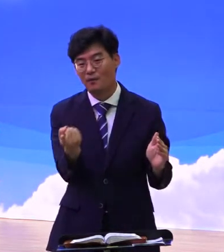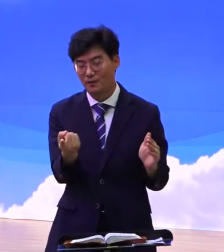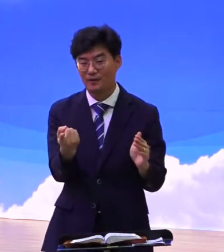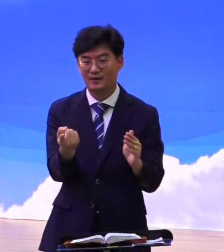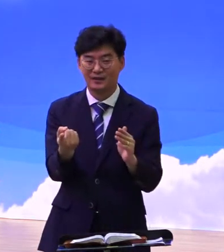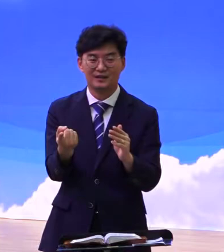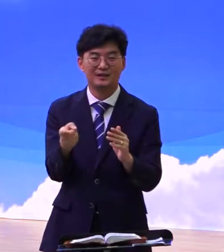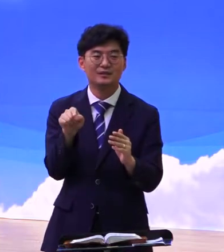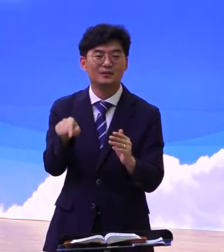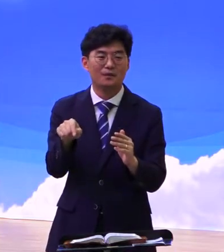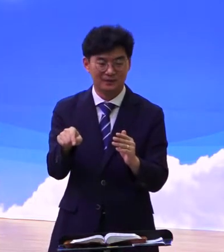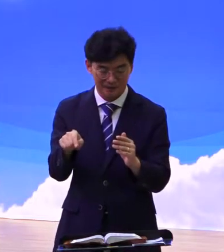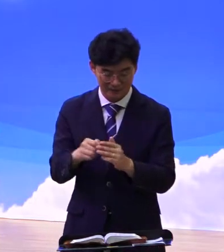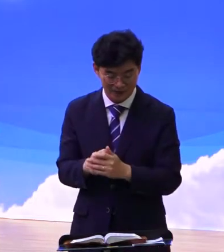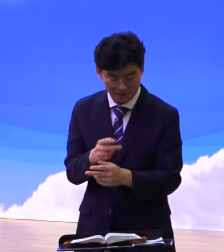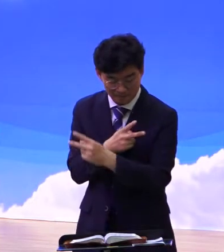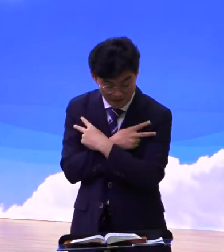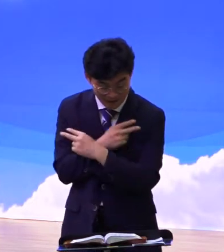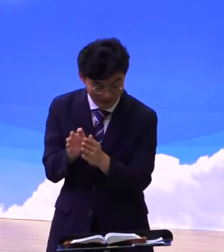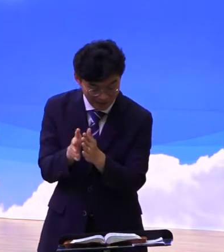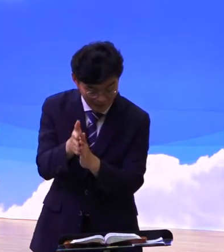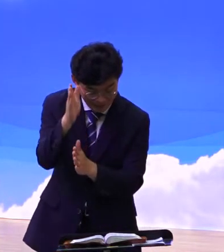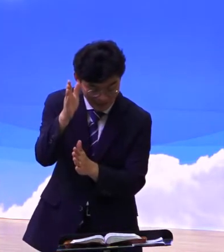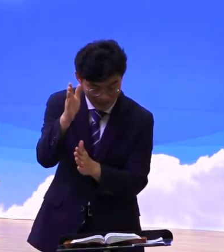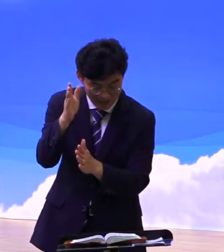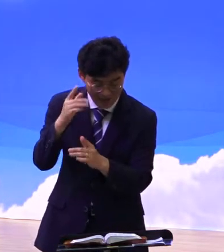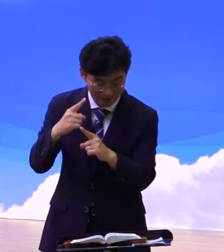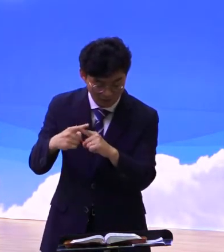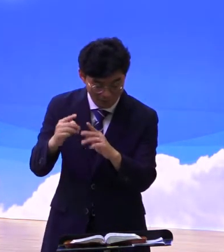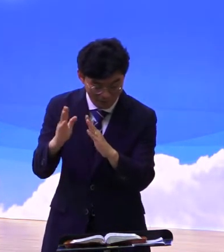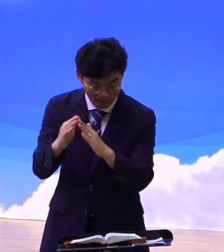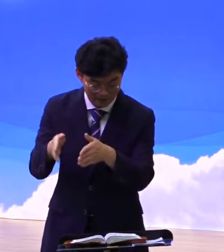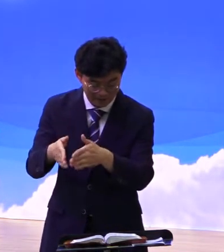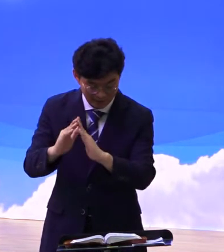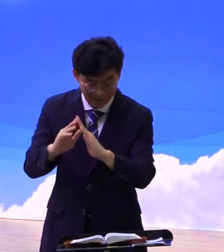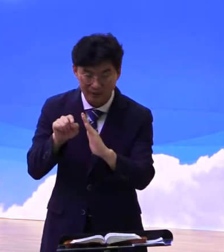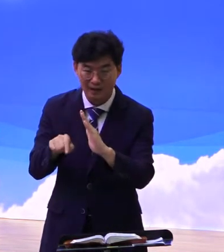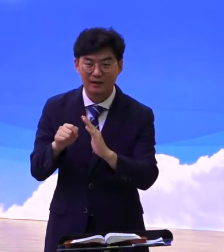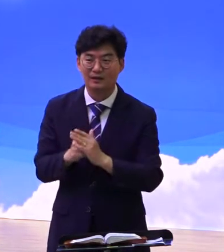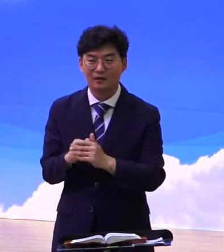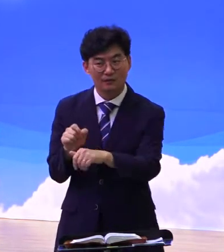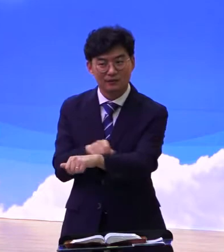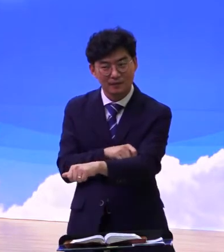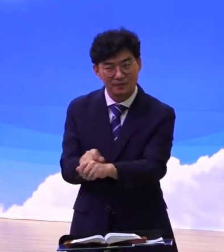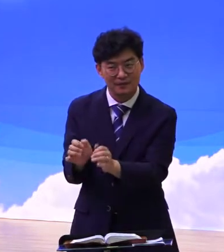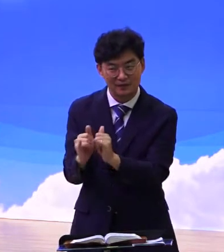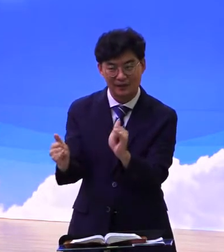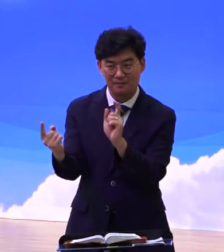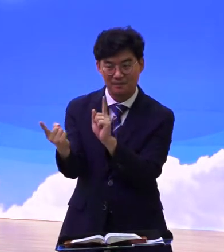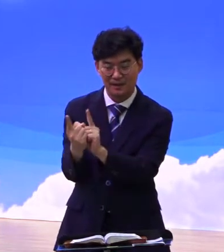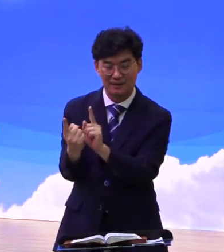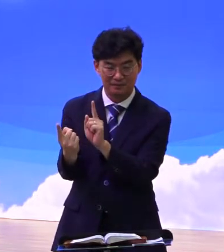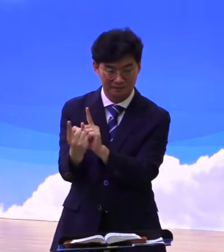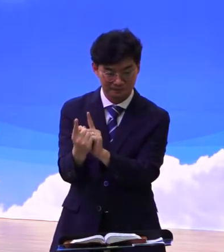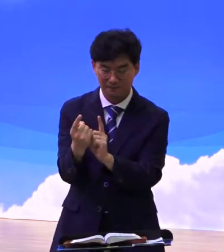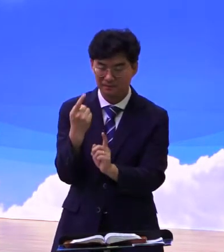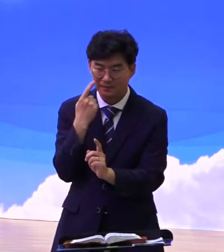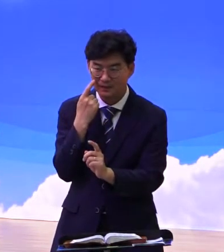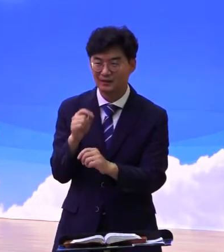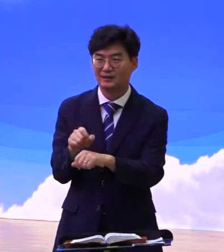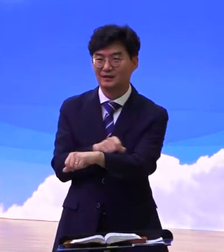바울은 이곳에서, 베레아라고 하는 곳에서 아주 특별한 사람들을 만났다고 했습니다. 그 특별한 사람은